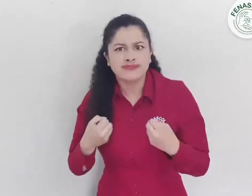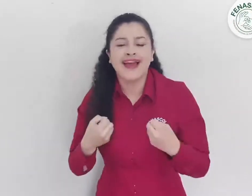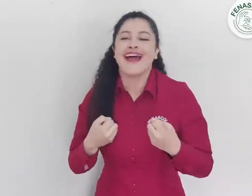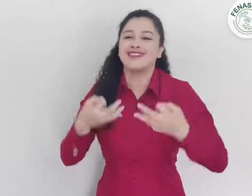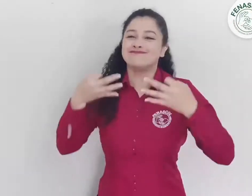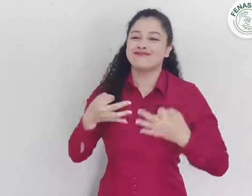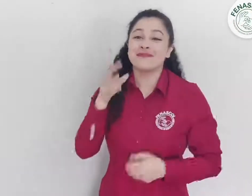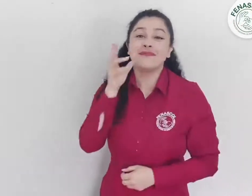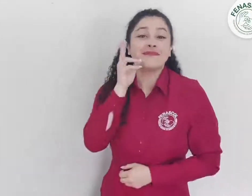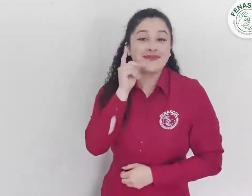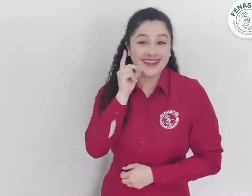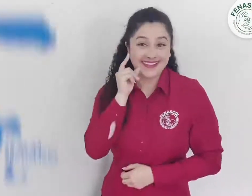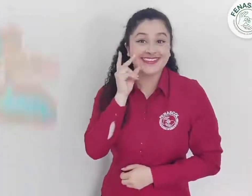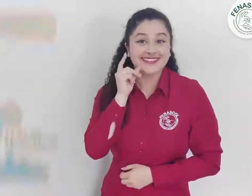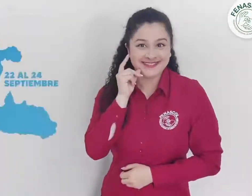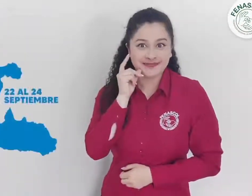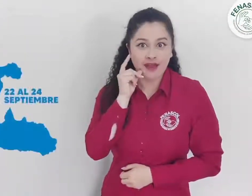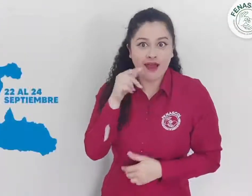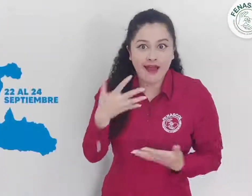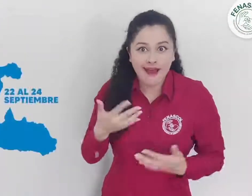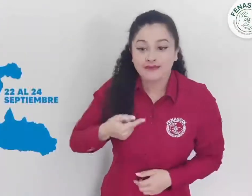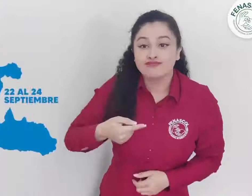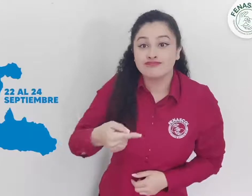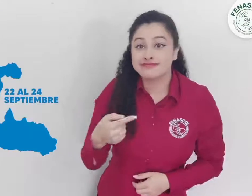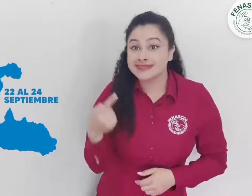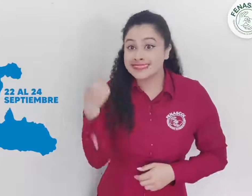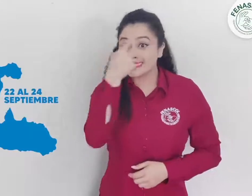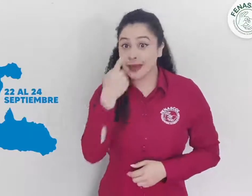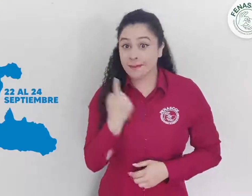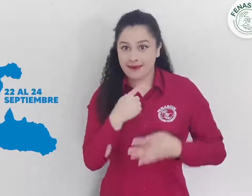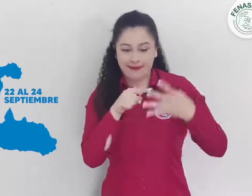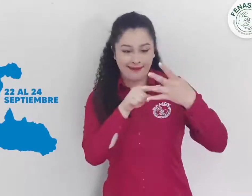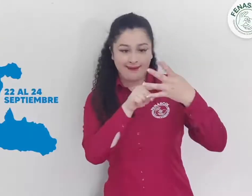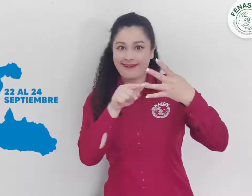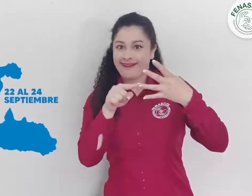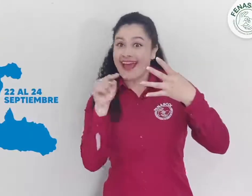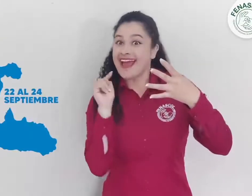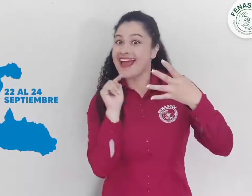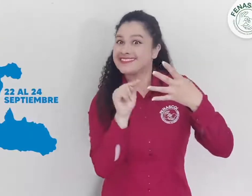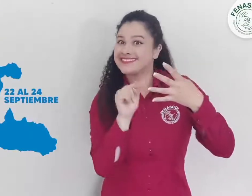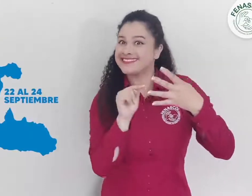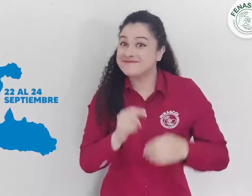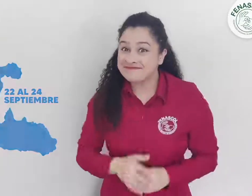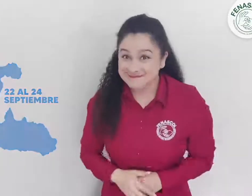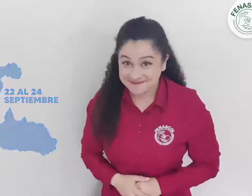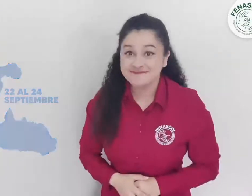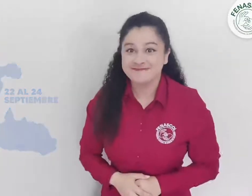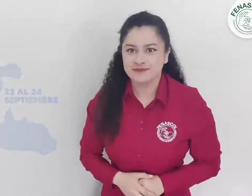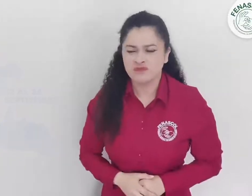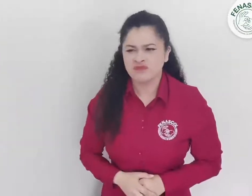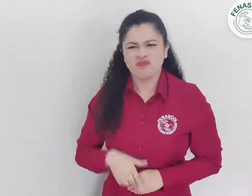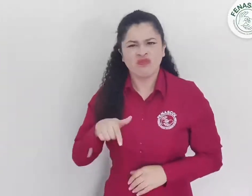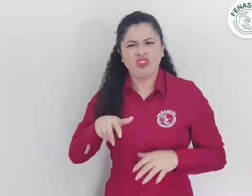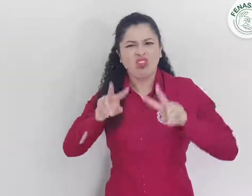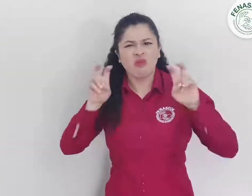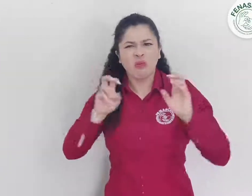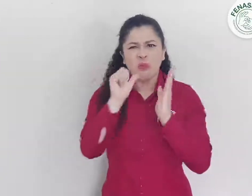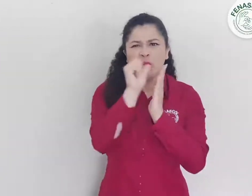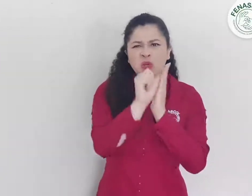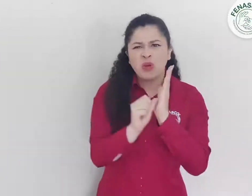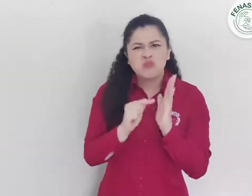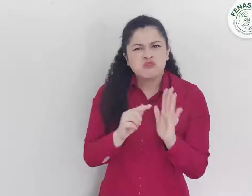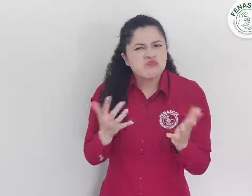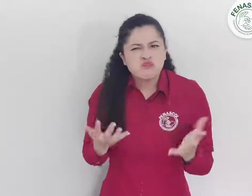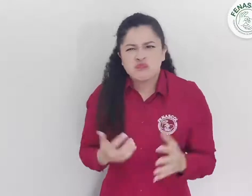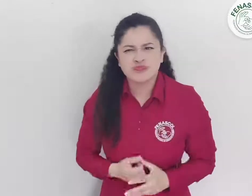tendrá como sede la ciudad de pereira en la tercera semana de septiembre y dentro de su programación tendrá los temas